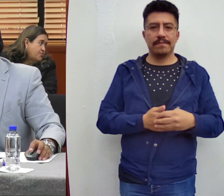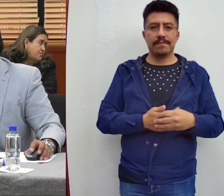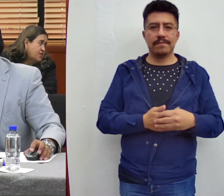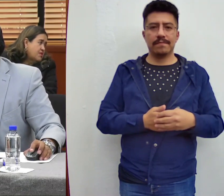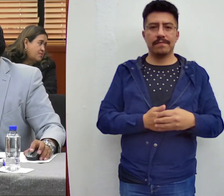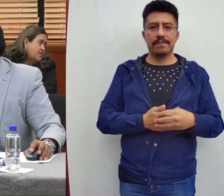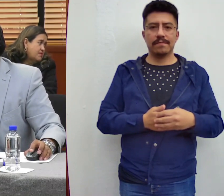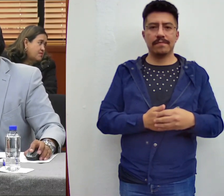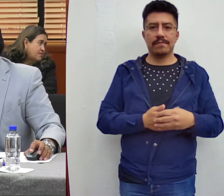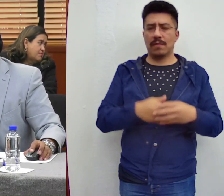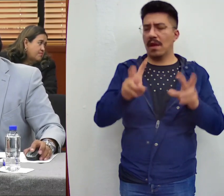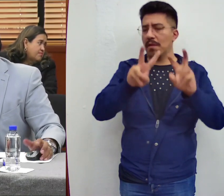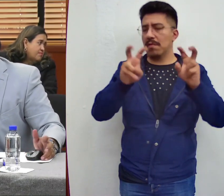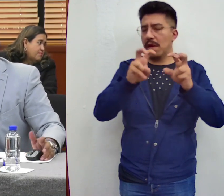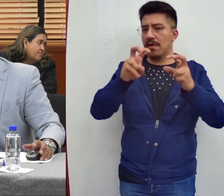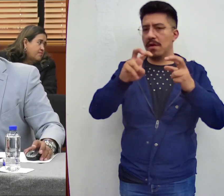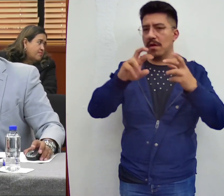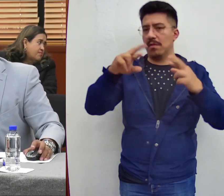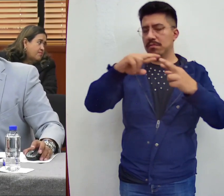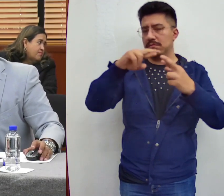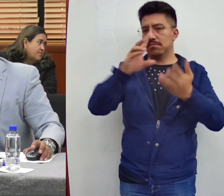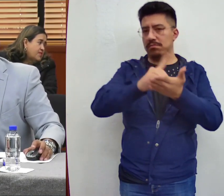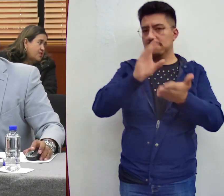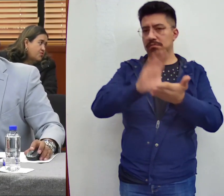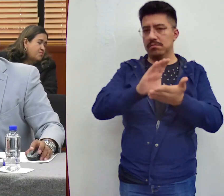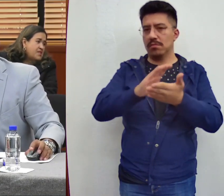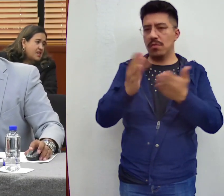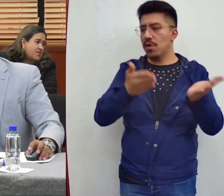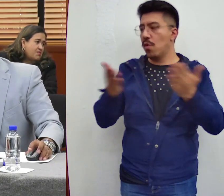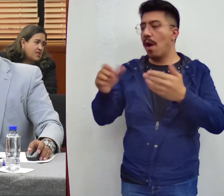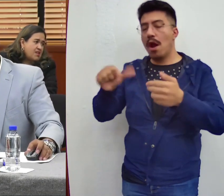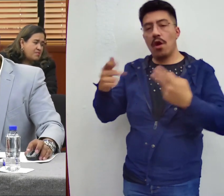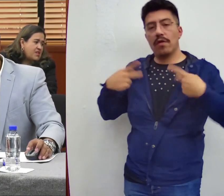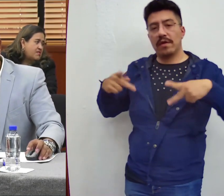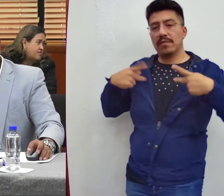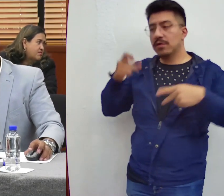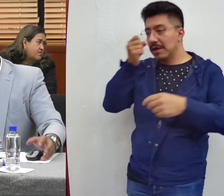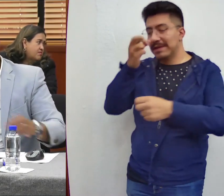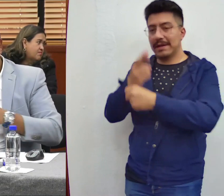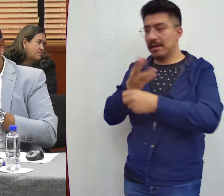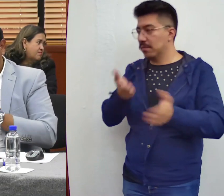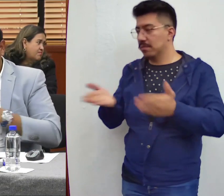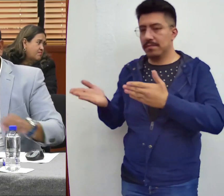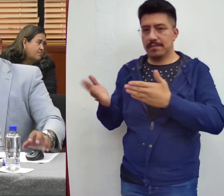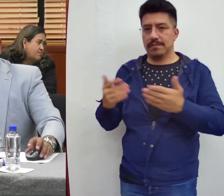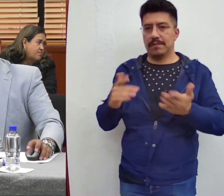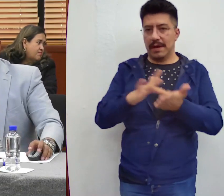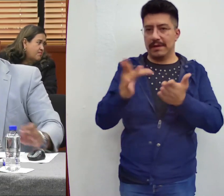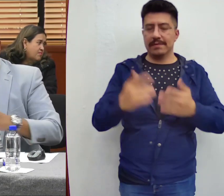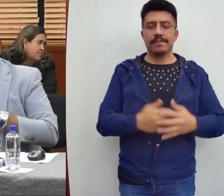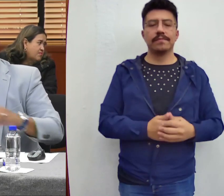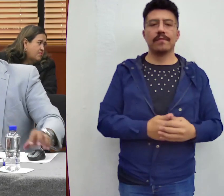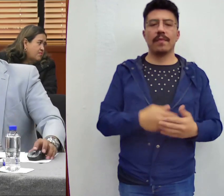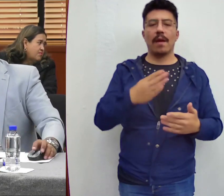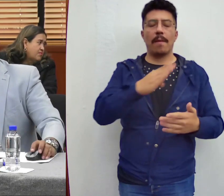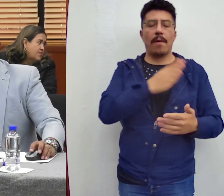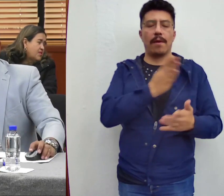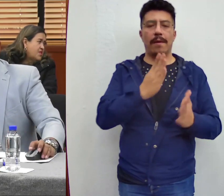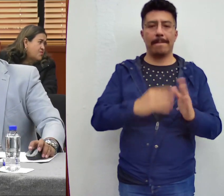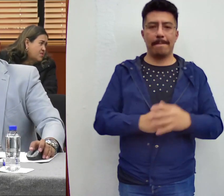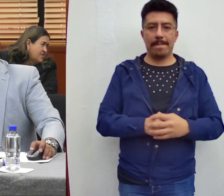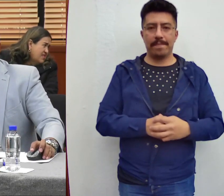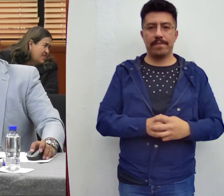de temas de discapacidad, y el maestro Adalberto Méndez, nuestro secretario ejecutivo. Pues bien, entiendo que ya